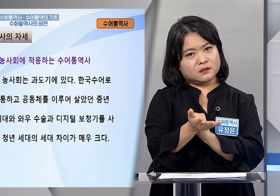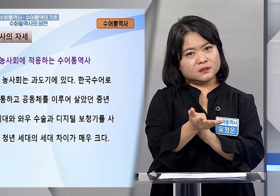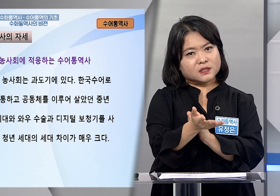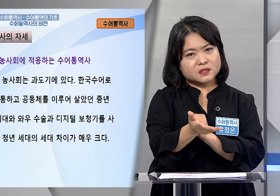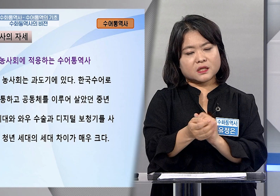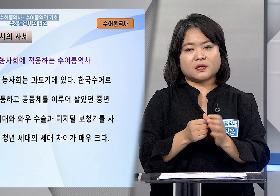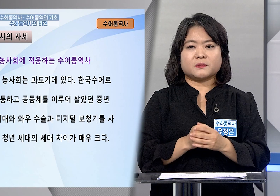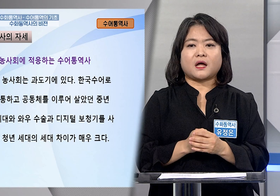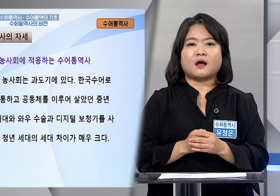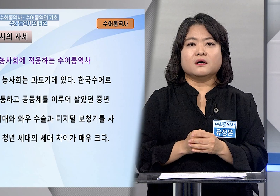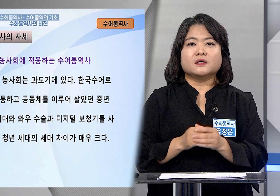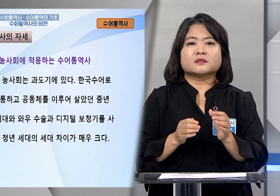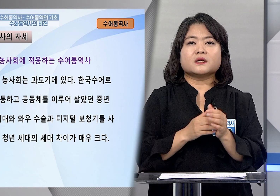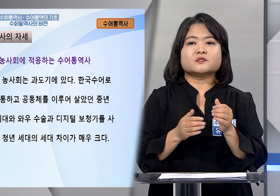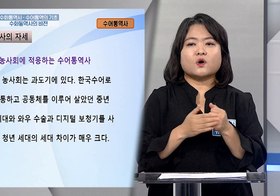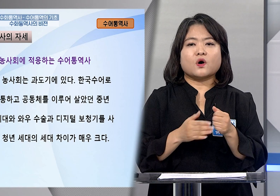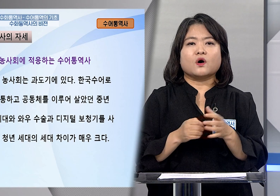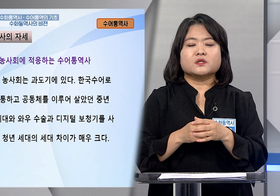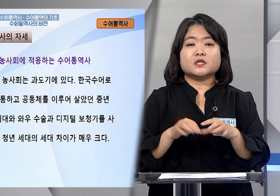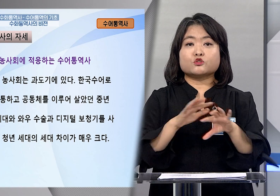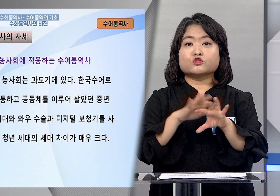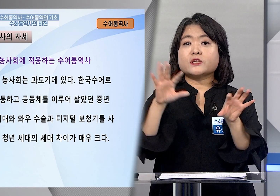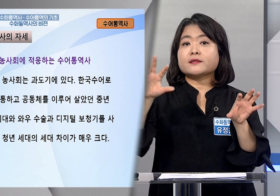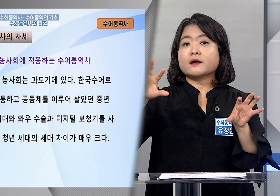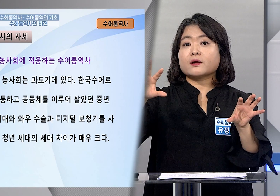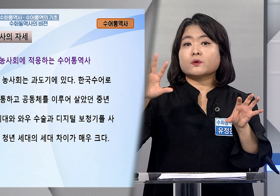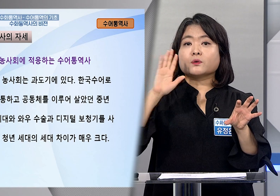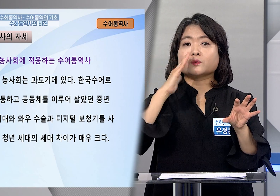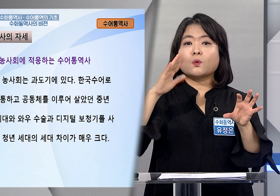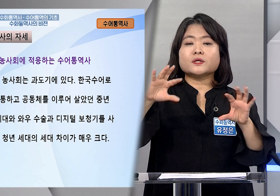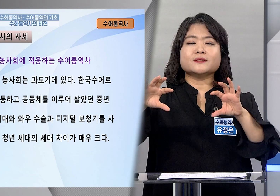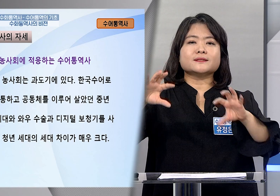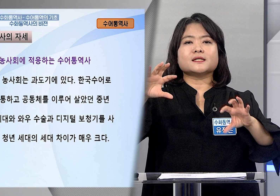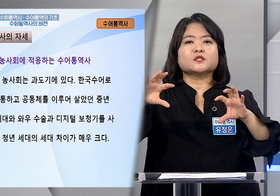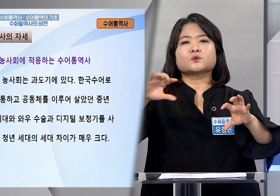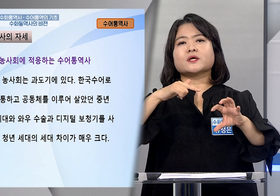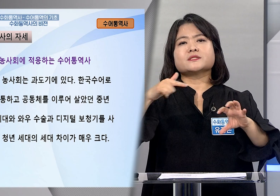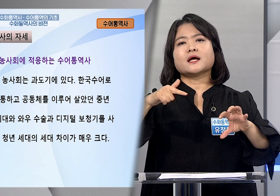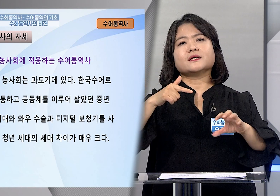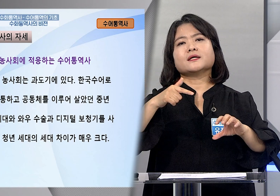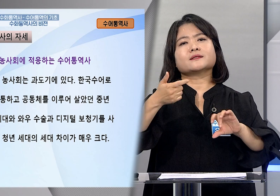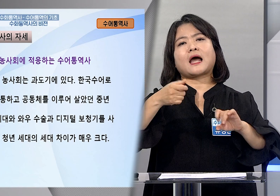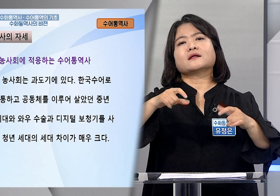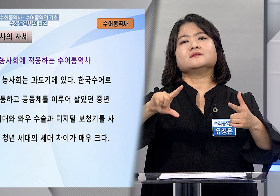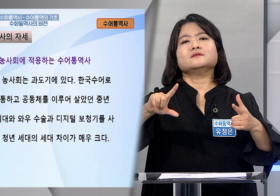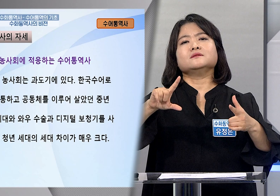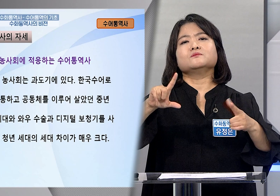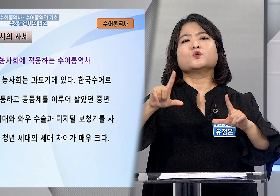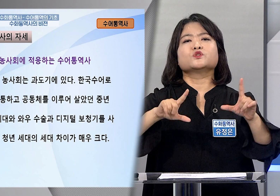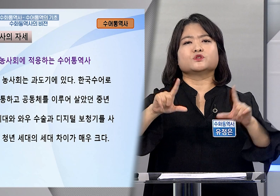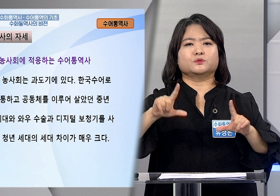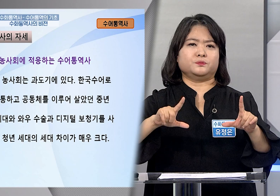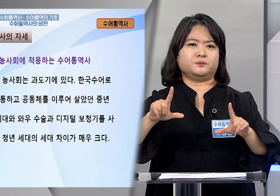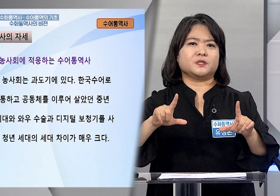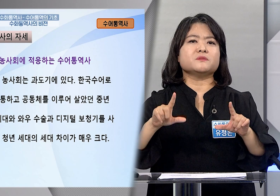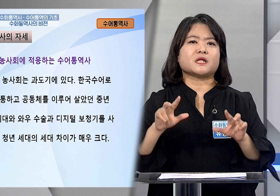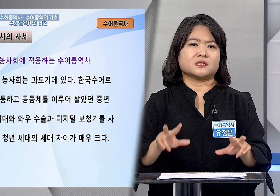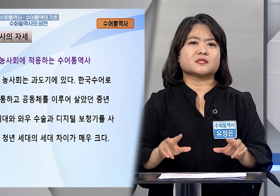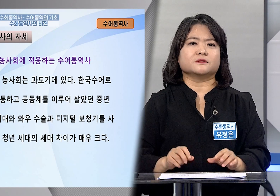영향을 끼치게 됩니다. 그래서 이 두 세대가요, 농인들끼리도 굉장히 다른 모습입니다, 지금.